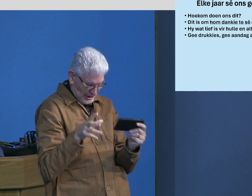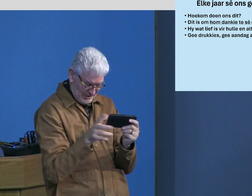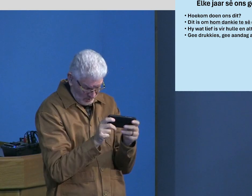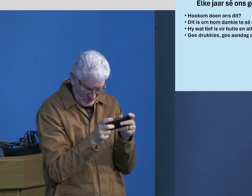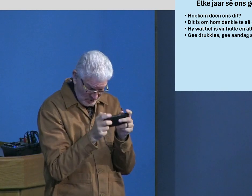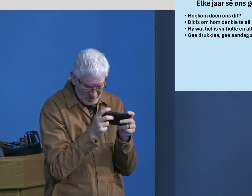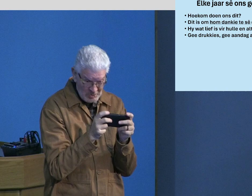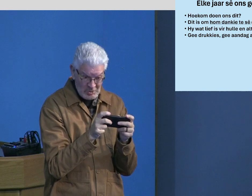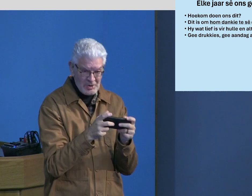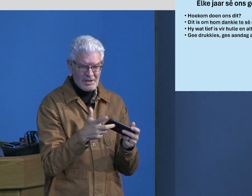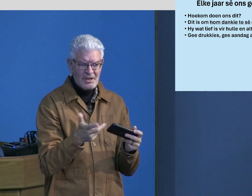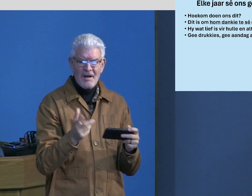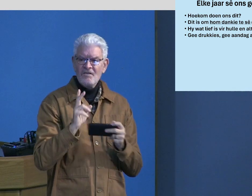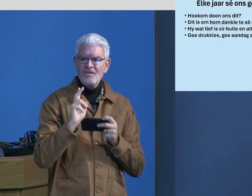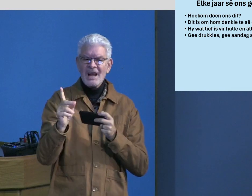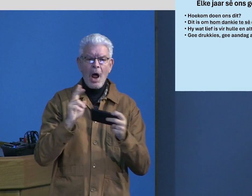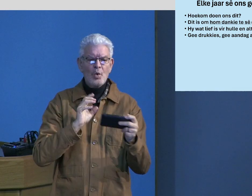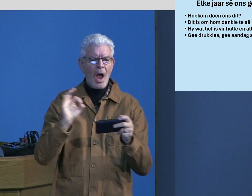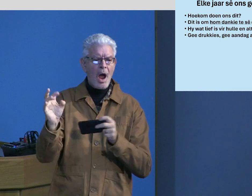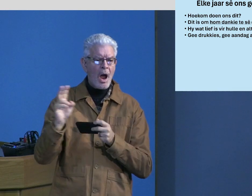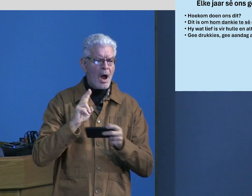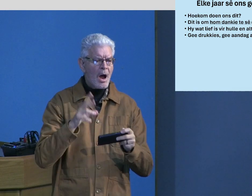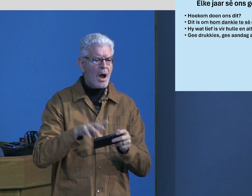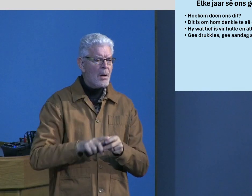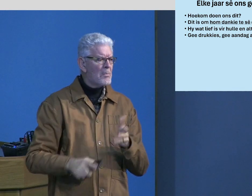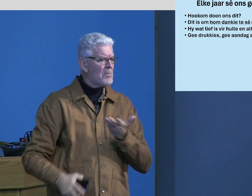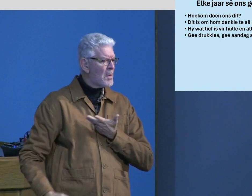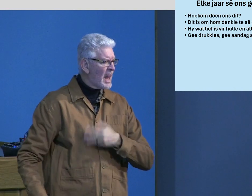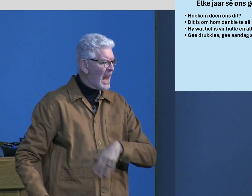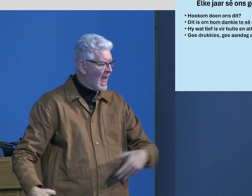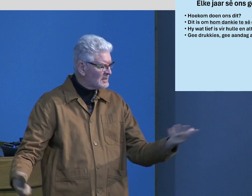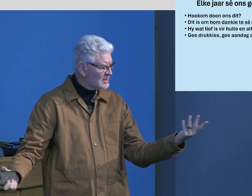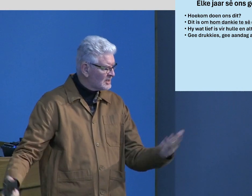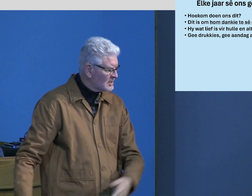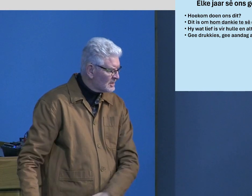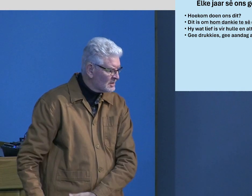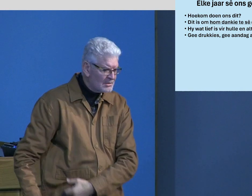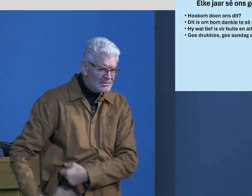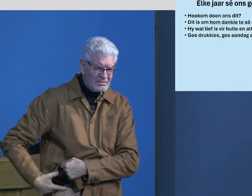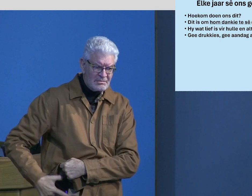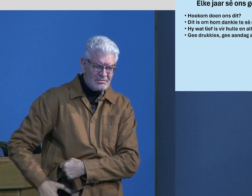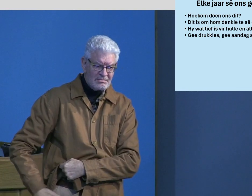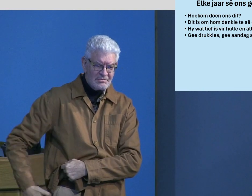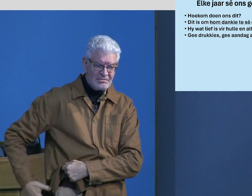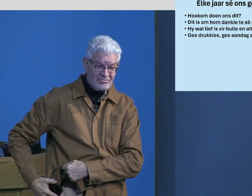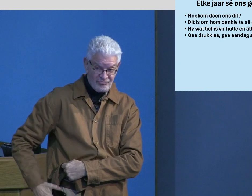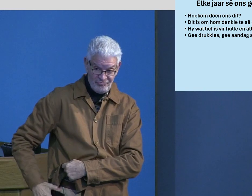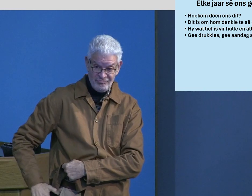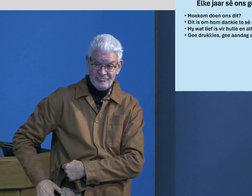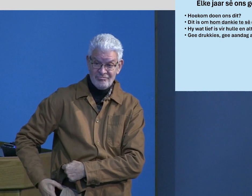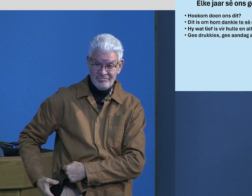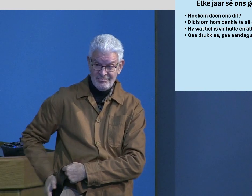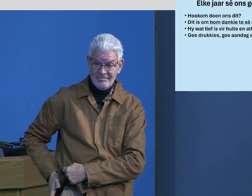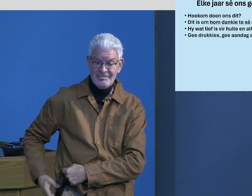op die games, op die fone. Daar is niks nie, en selfs die